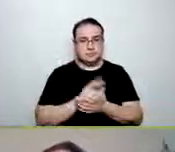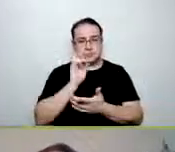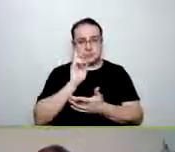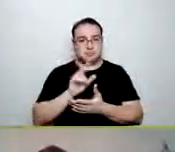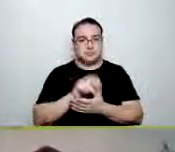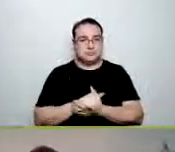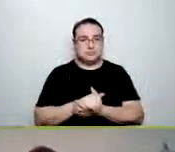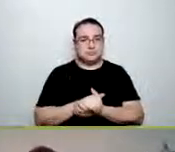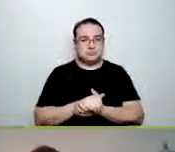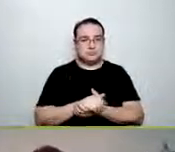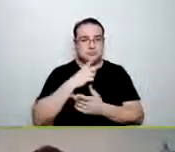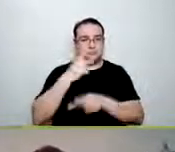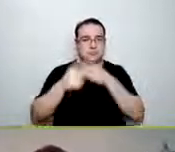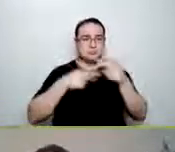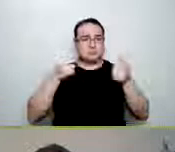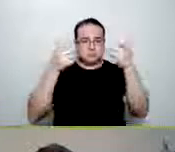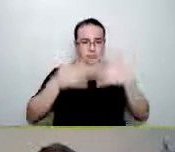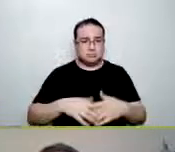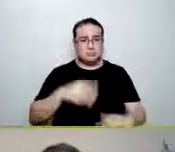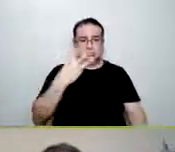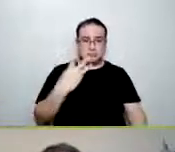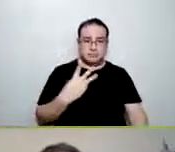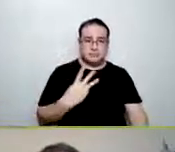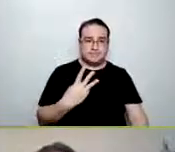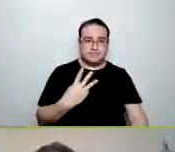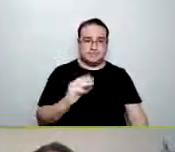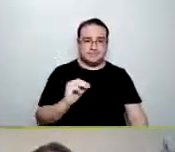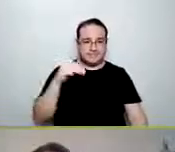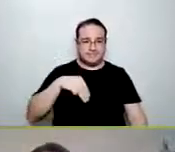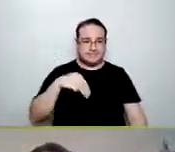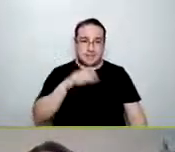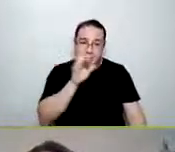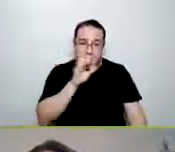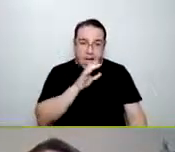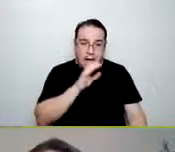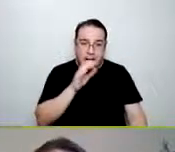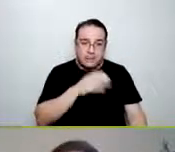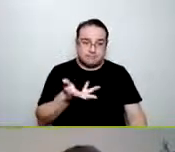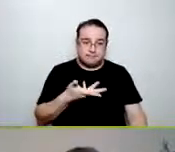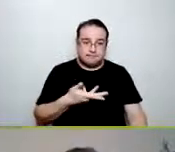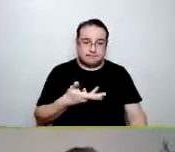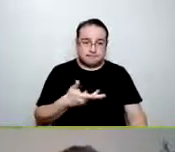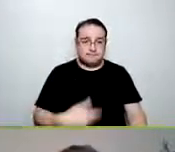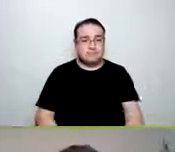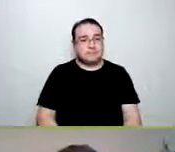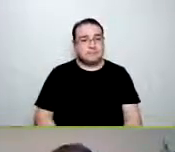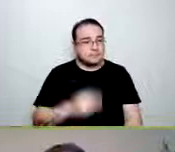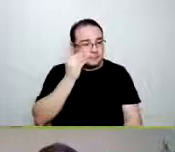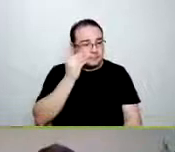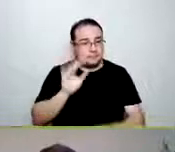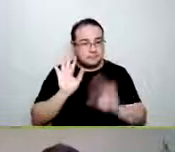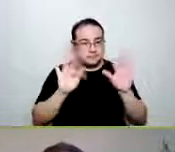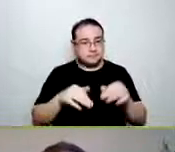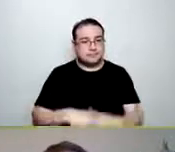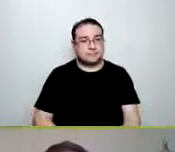vendo que eu já falei a minha meia hora, eu vou acelerar um pouquinho e tentar concluir.